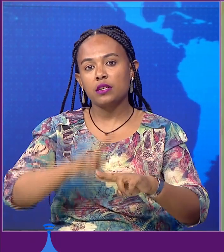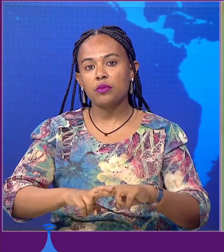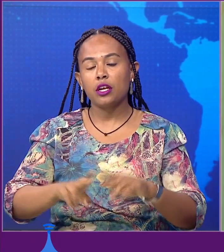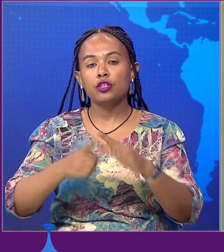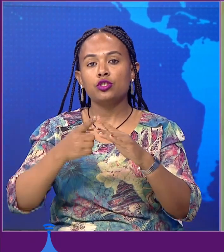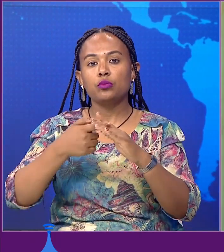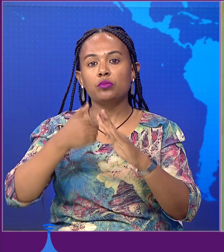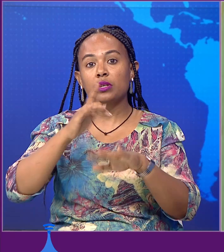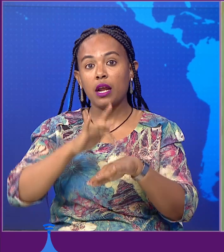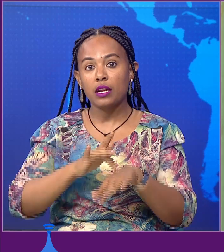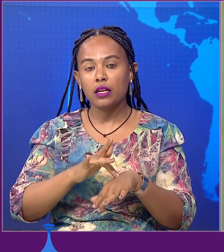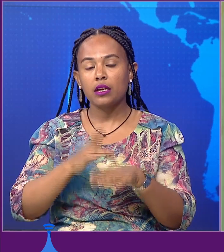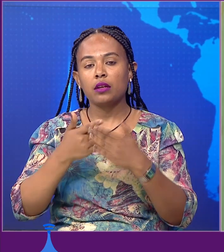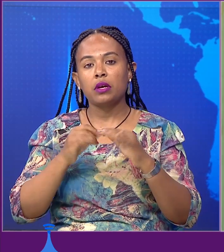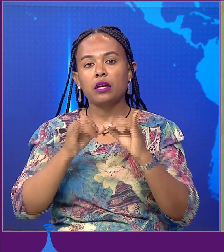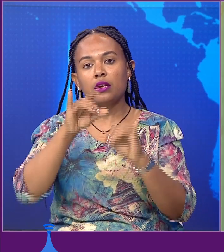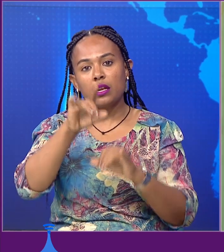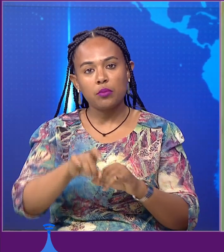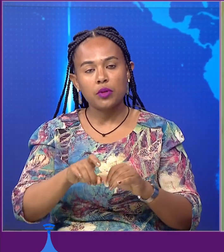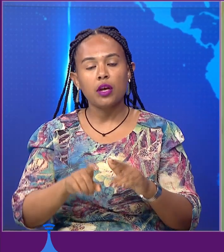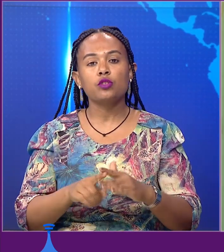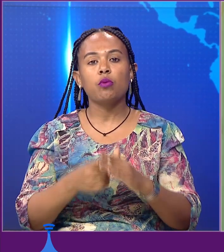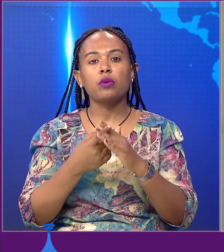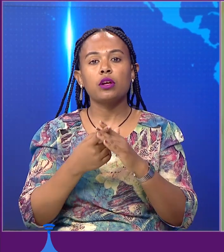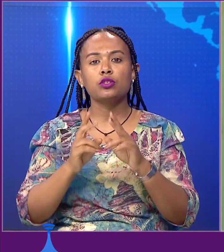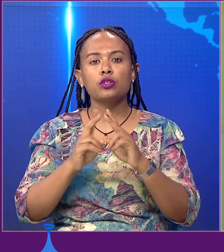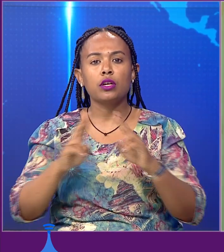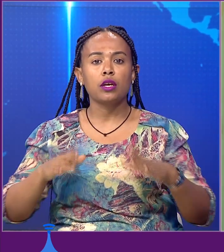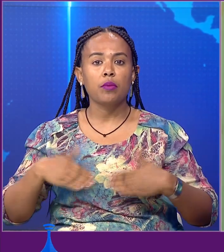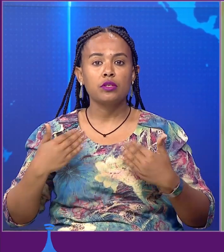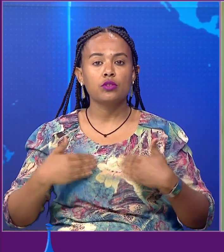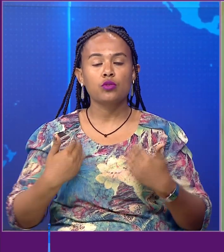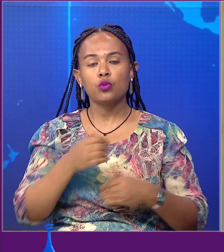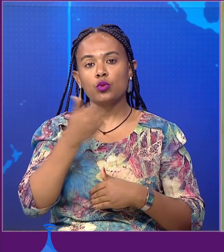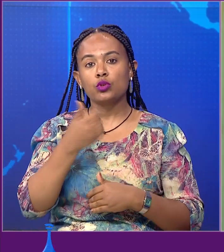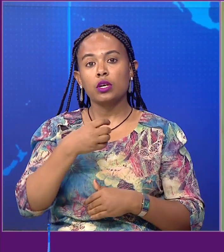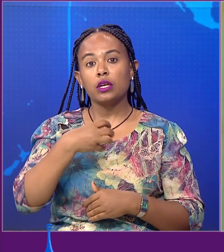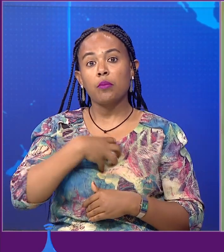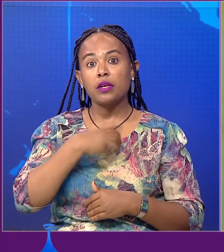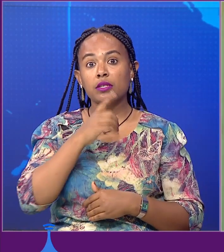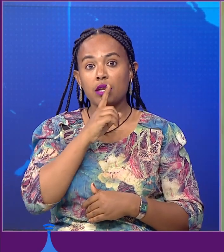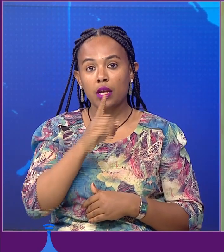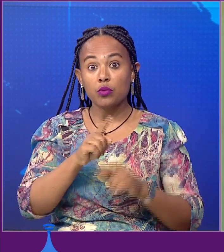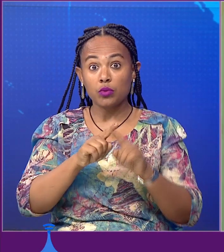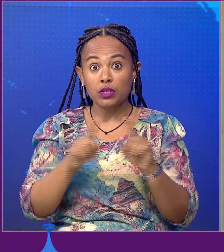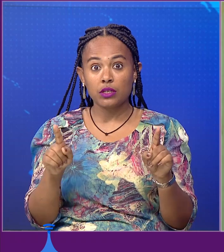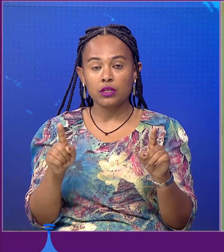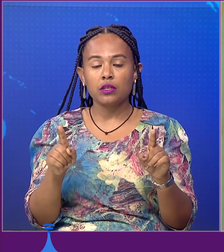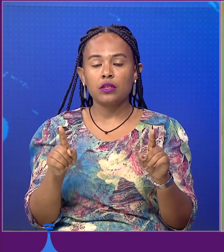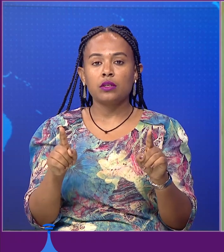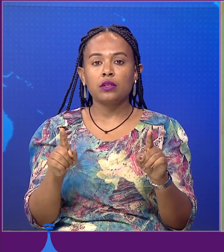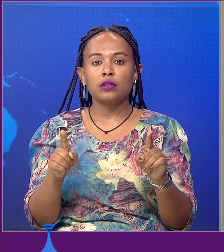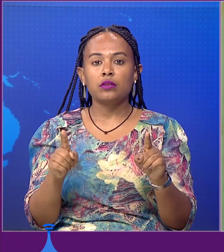ነው። ወደፊት መቀጠል አለብን። አጀማመራችን እጅግ ለእኛ የሚያስደስት ነው፣ ለሌሎች የሚያስቀና ነው። መላካቸው ግን እጅግ